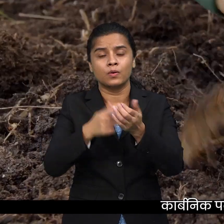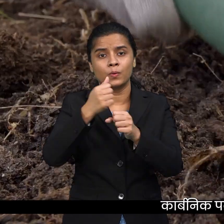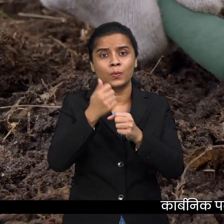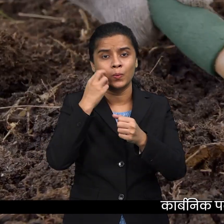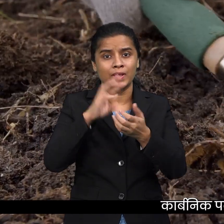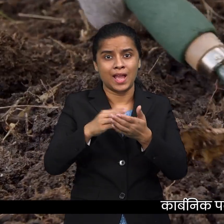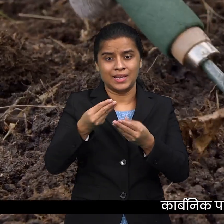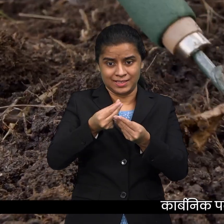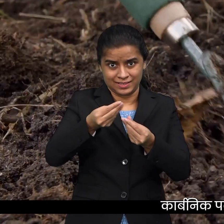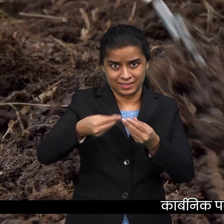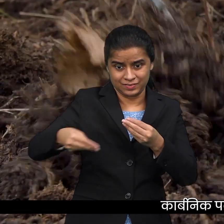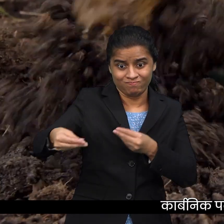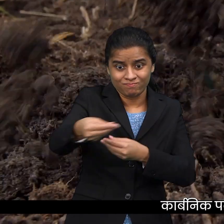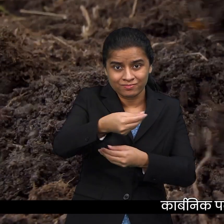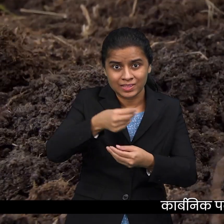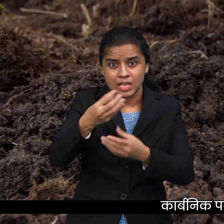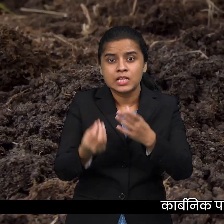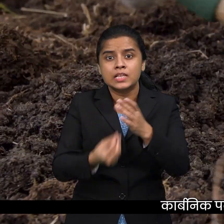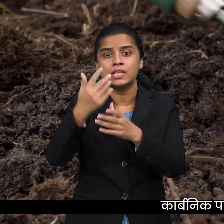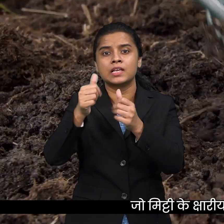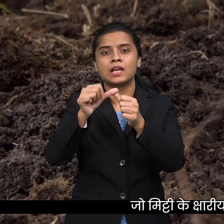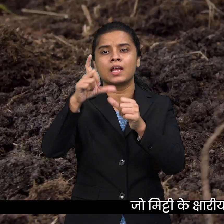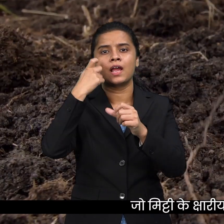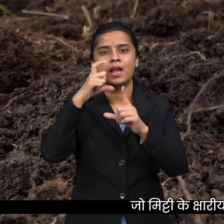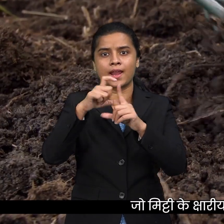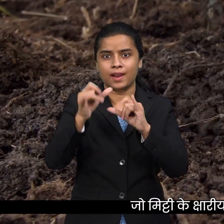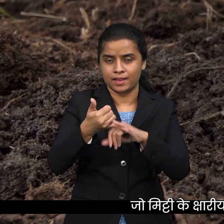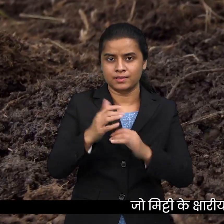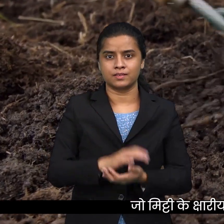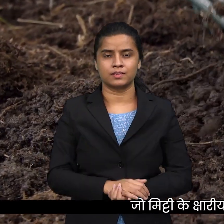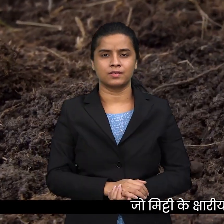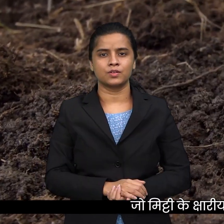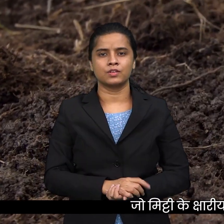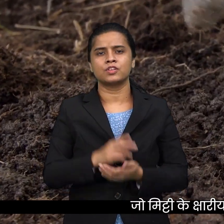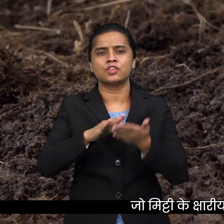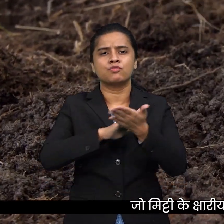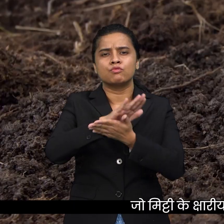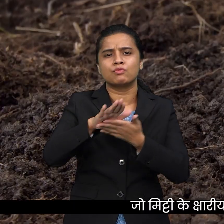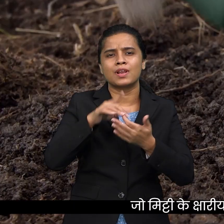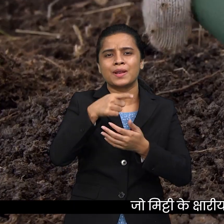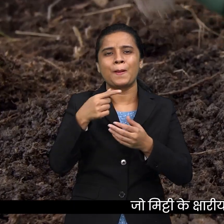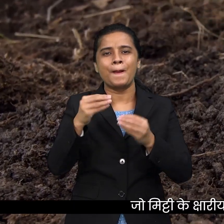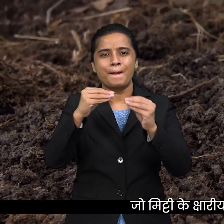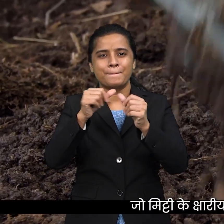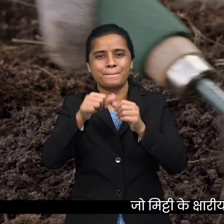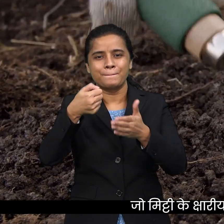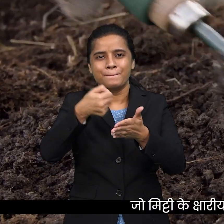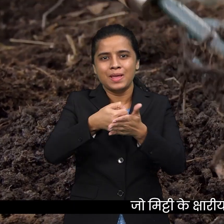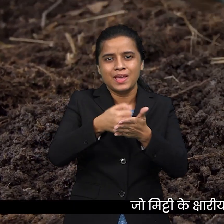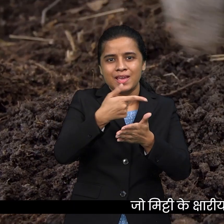कार्बनिक पदार्थ ऐसे अम्ल छोड़ते हैं जो मिट्टी के क्षारीय प्रकृति को निष्क्रिय करते